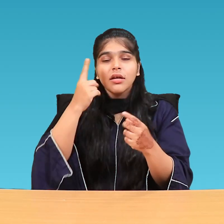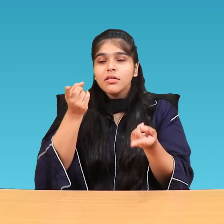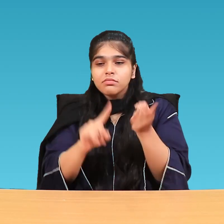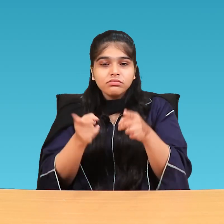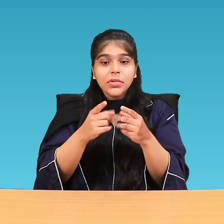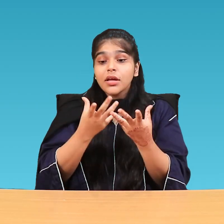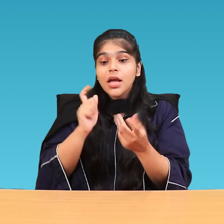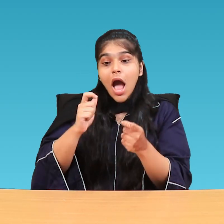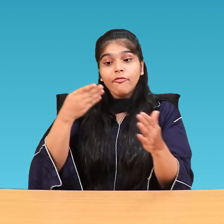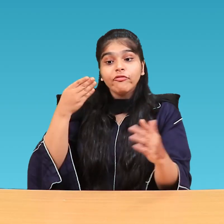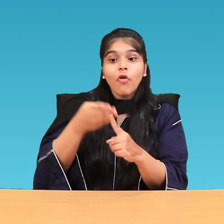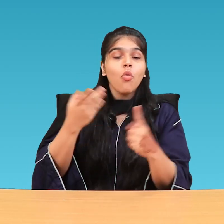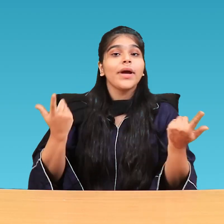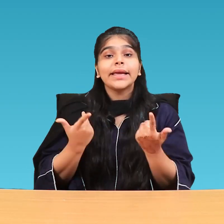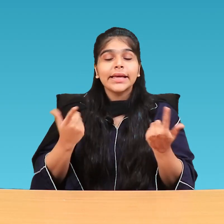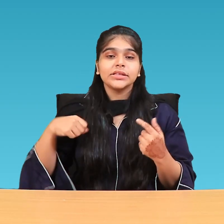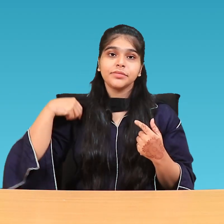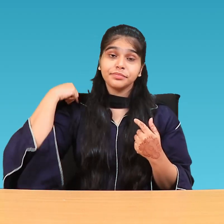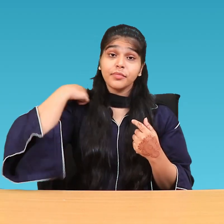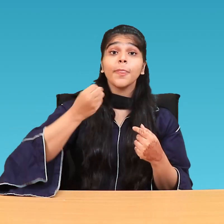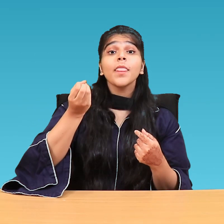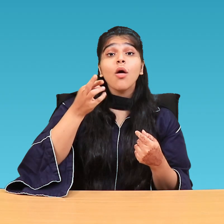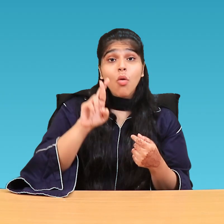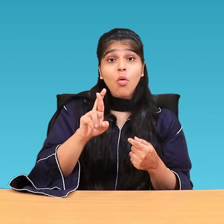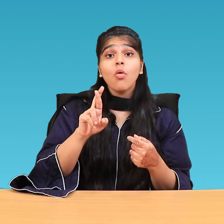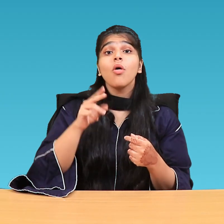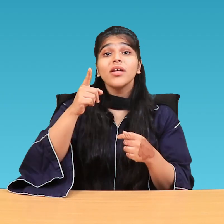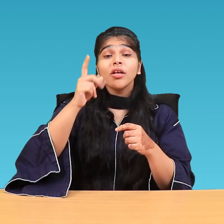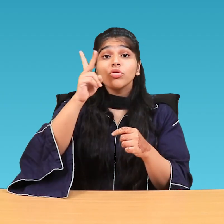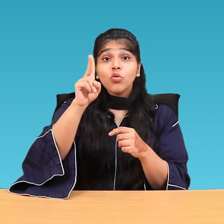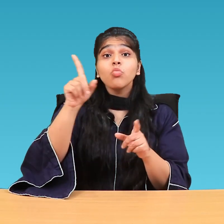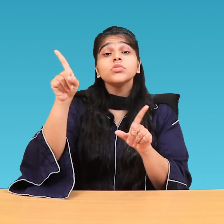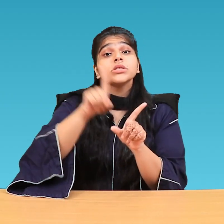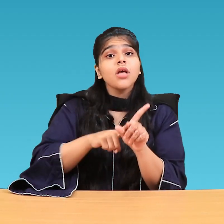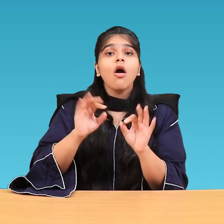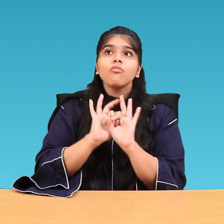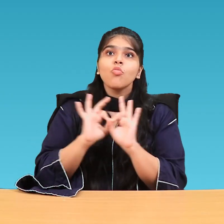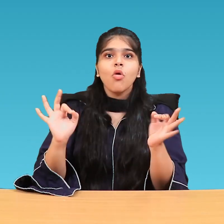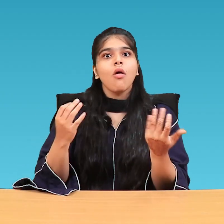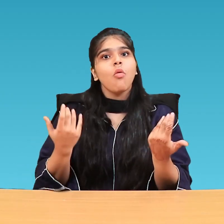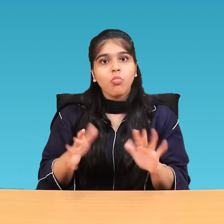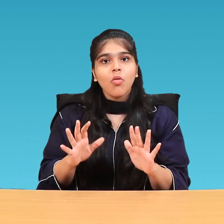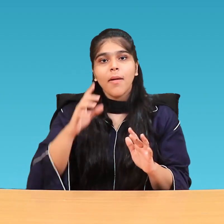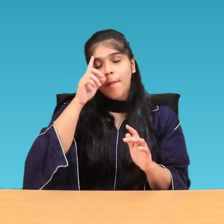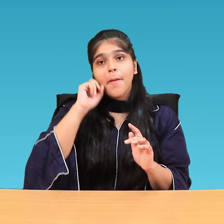ہے امپلیمنٹ کرنا چاہیے۔ اور 2 سال ہونے کو آئے ہیں، بٹ ابھی تک